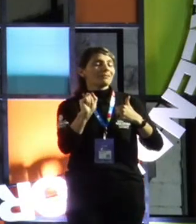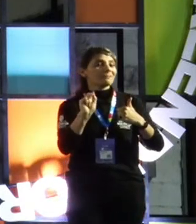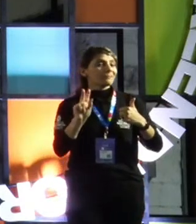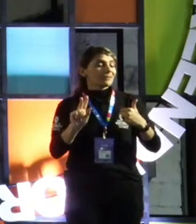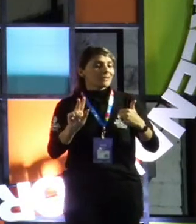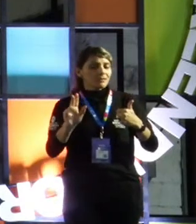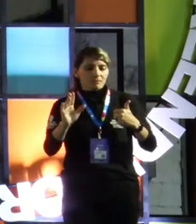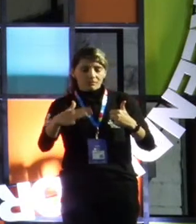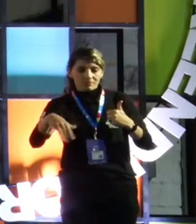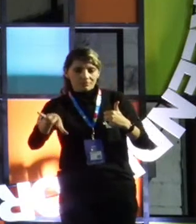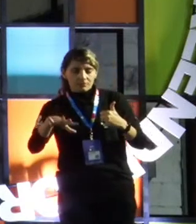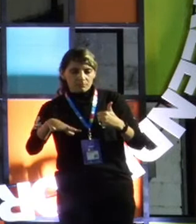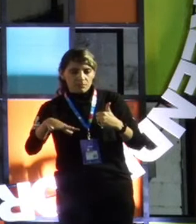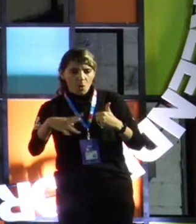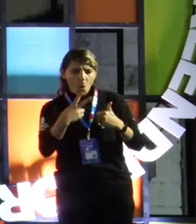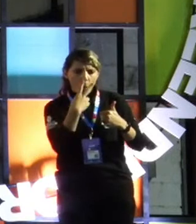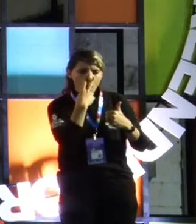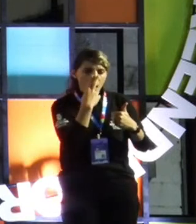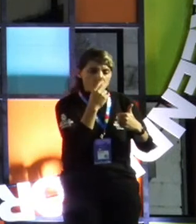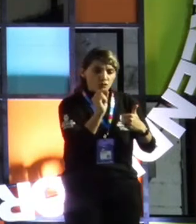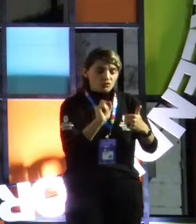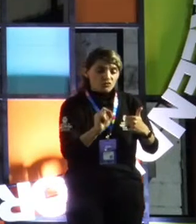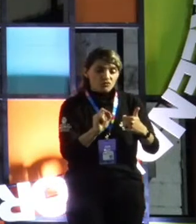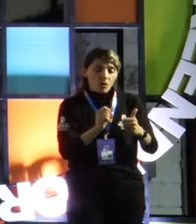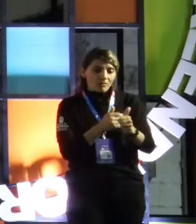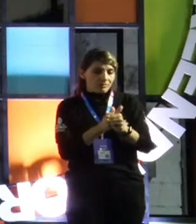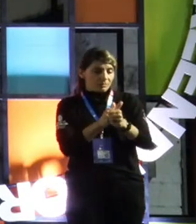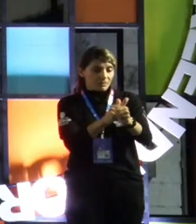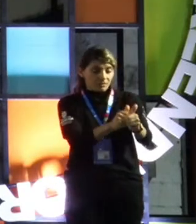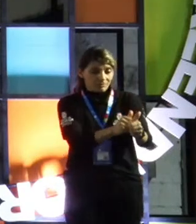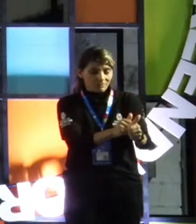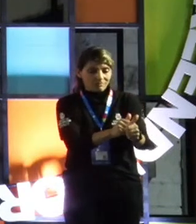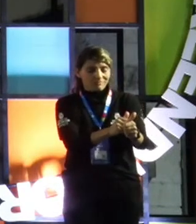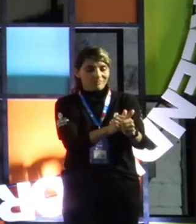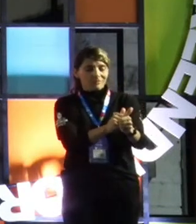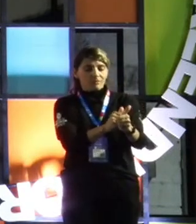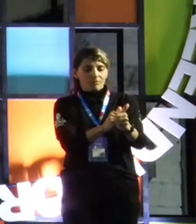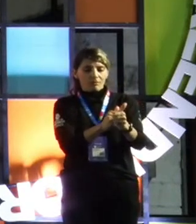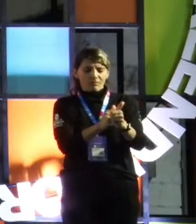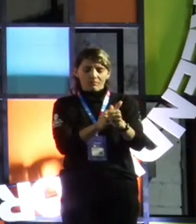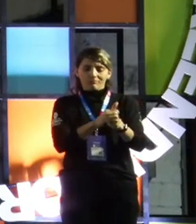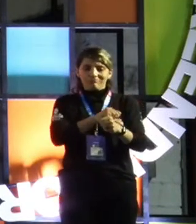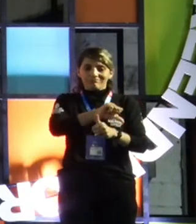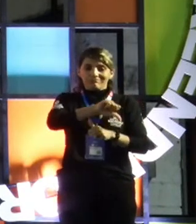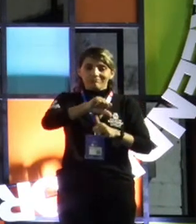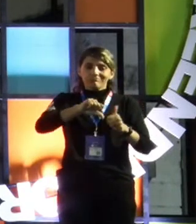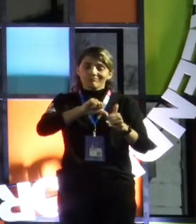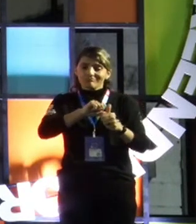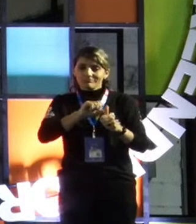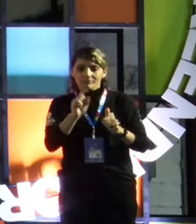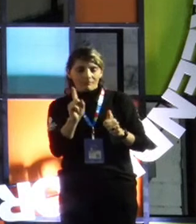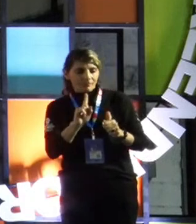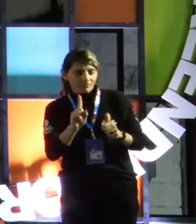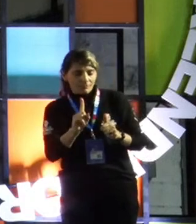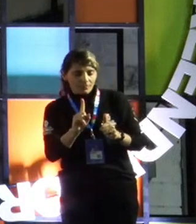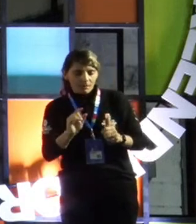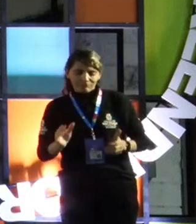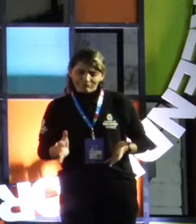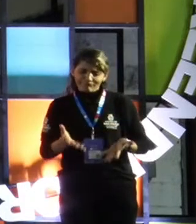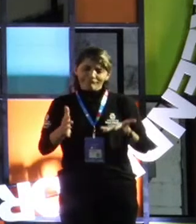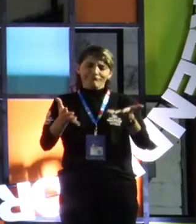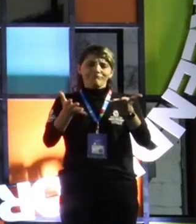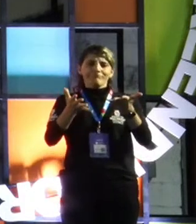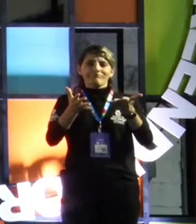e as pessoas acham que só seguidor que chama atenção de marca. E não é isso. É o engajamento. inclusive